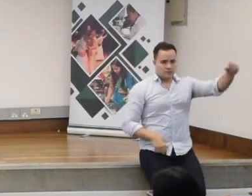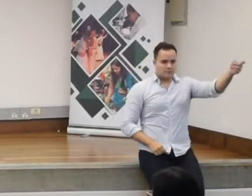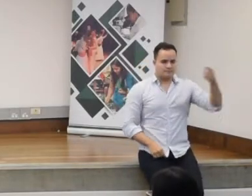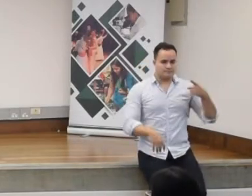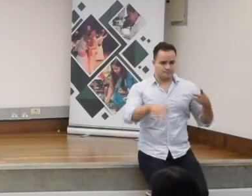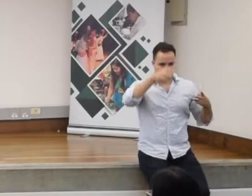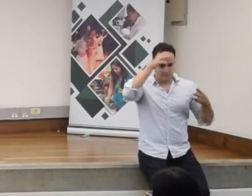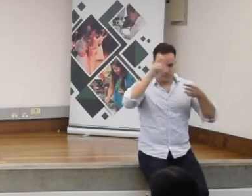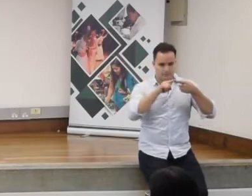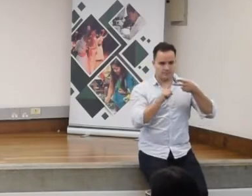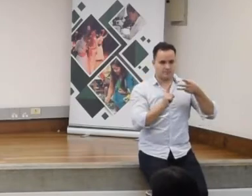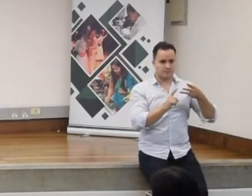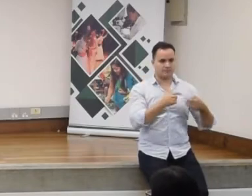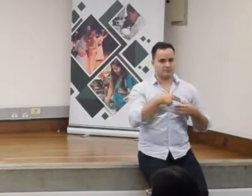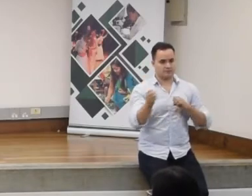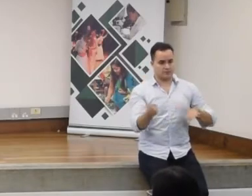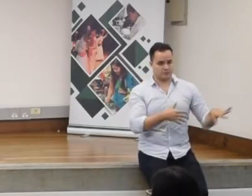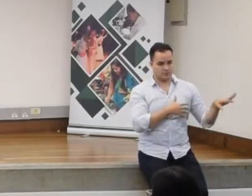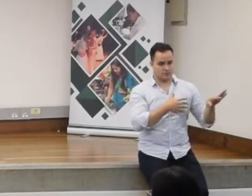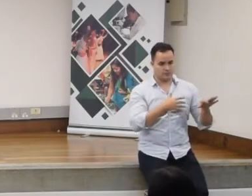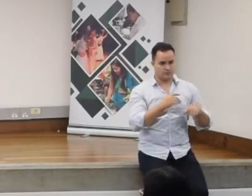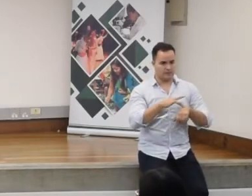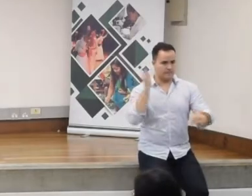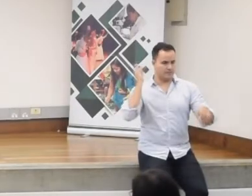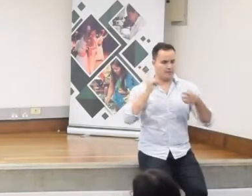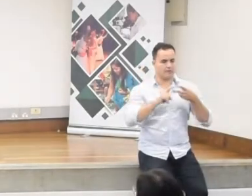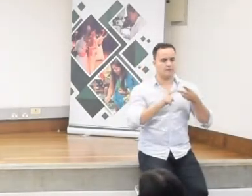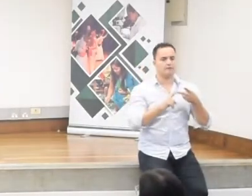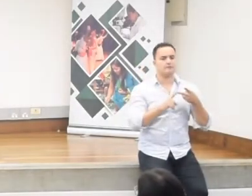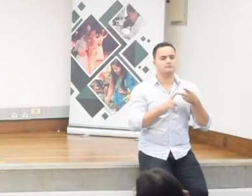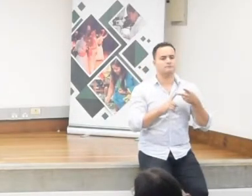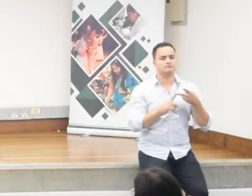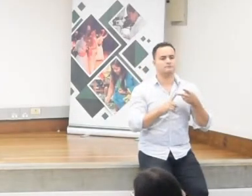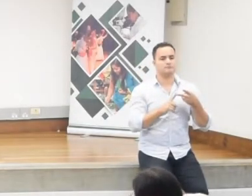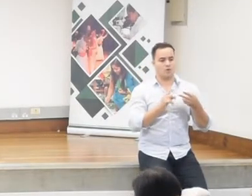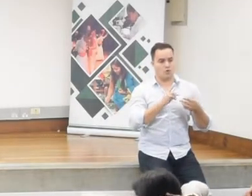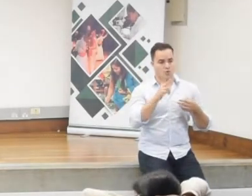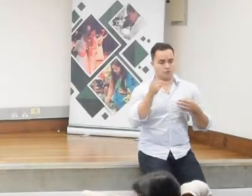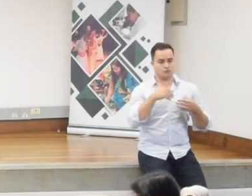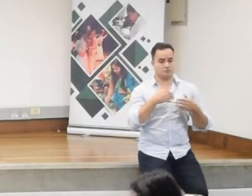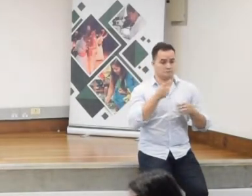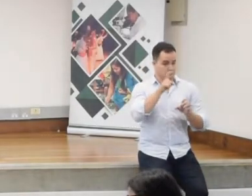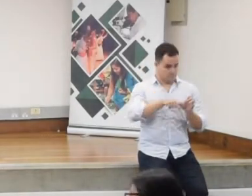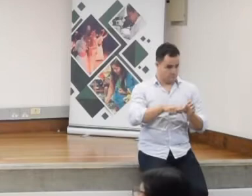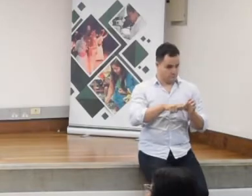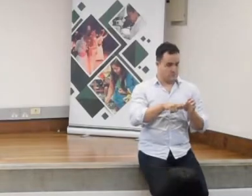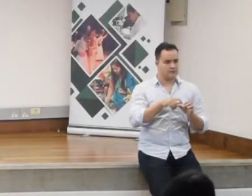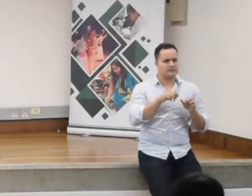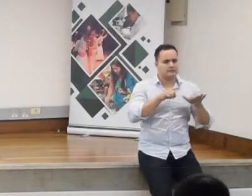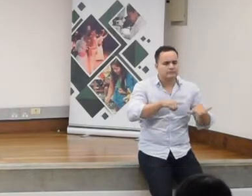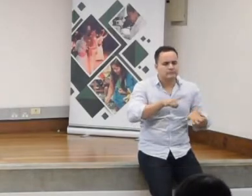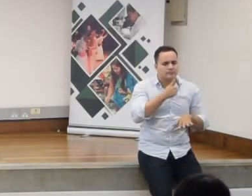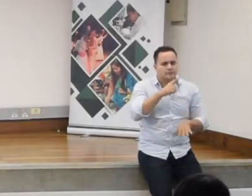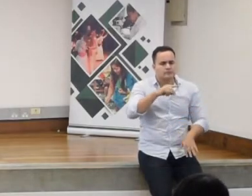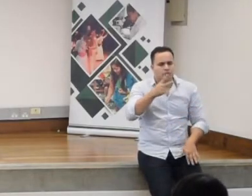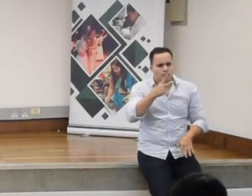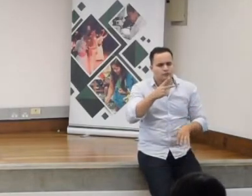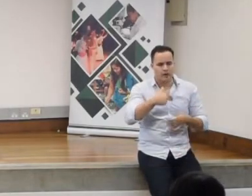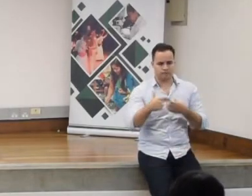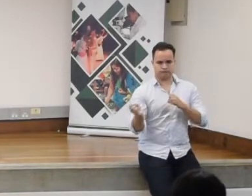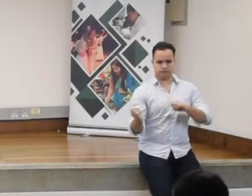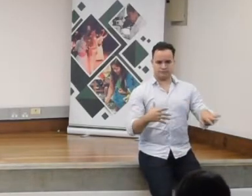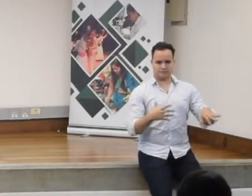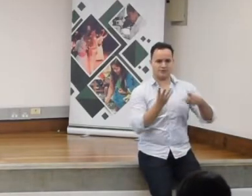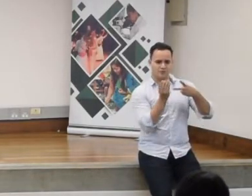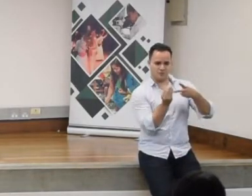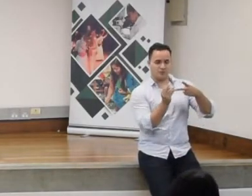habiendo sido admitido no se matricula. La deserción temprana, individuo que abandona sus estudios en los primeros semestres del programa, y